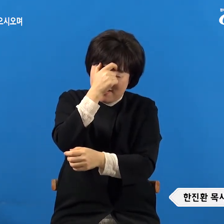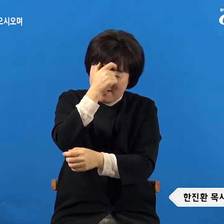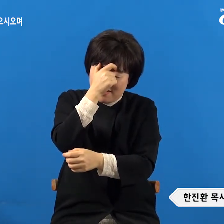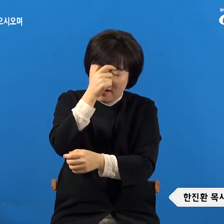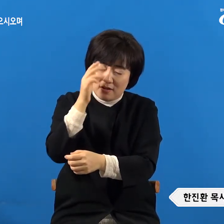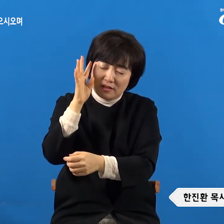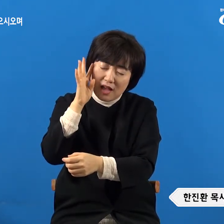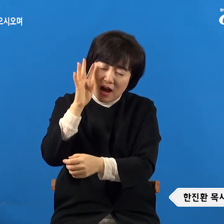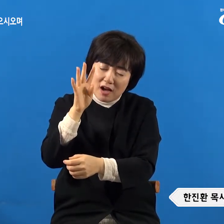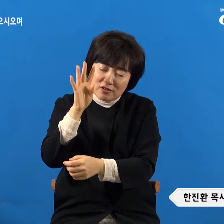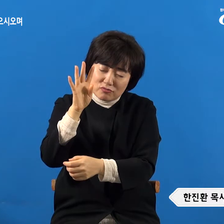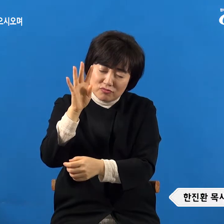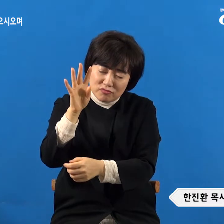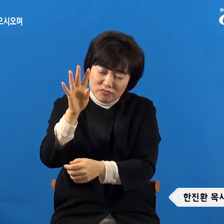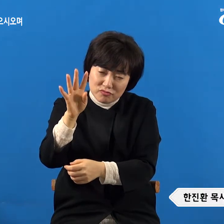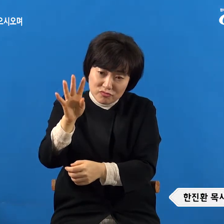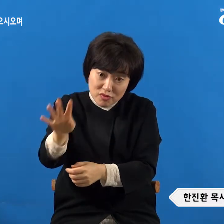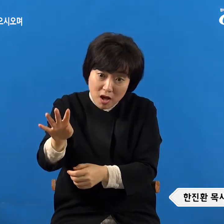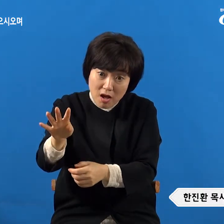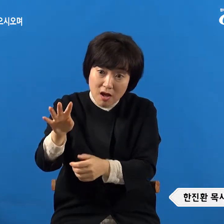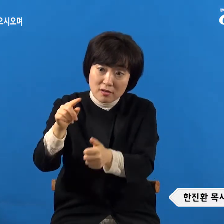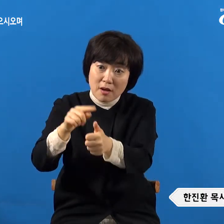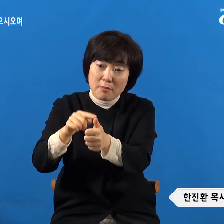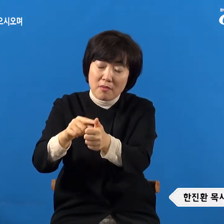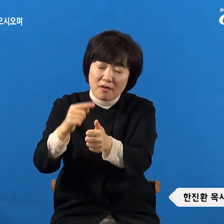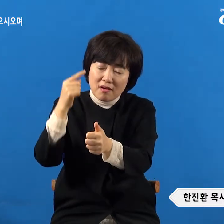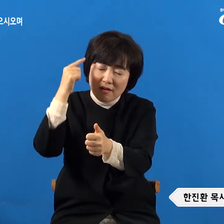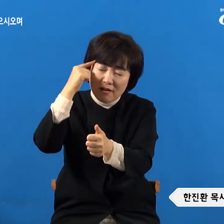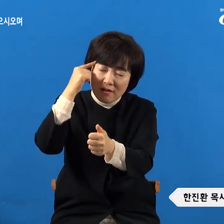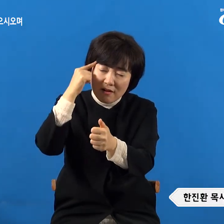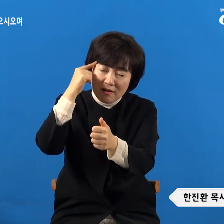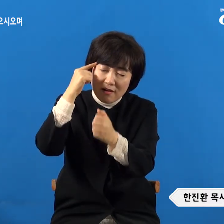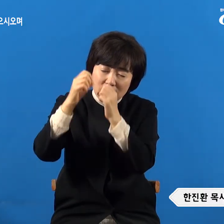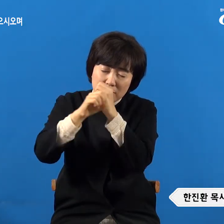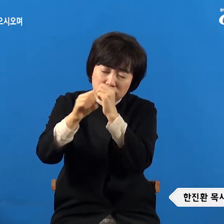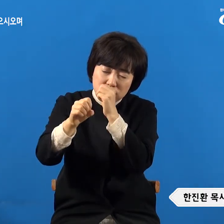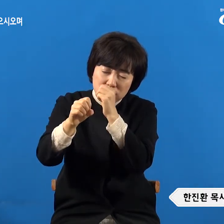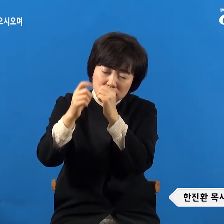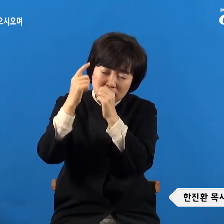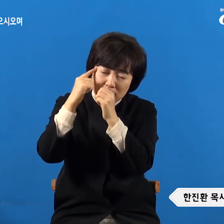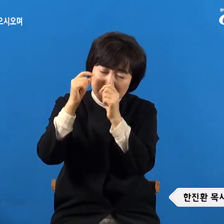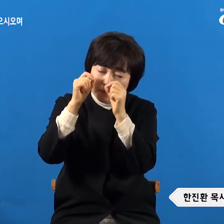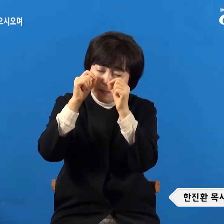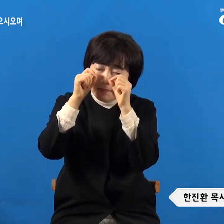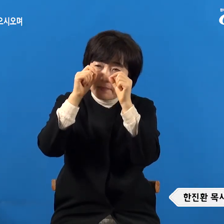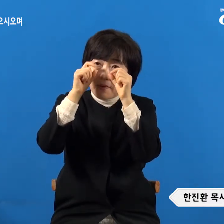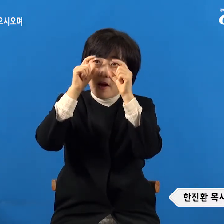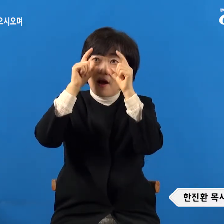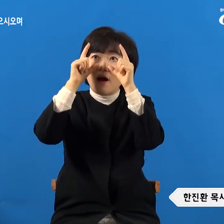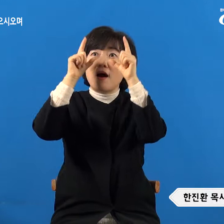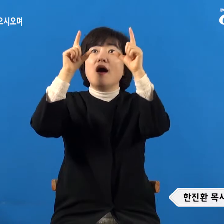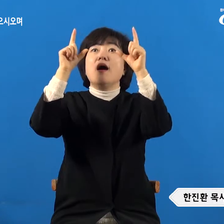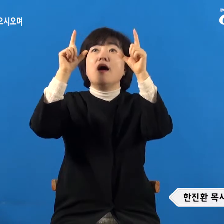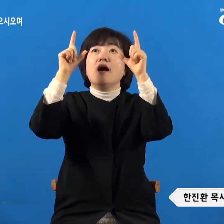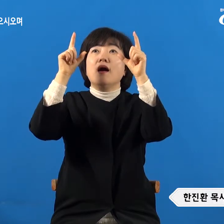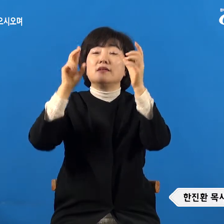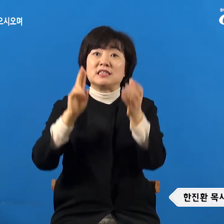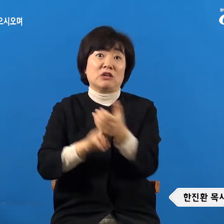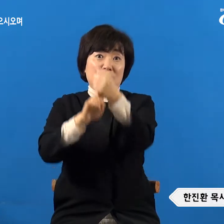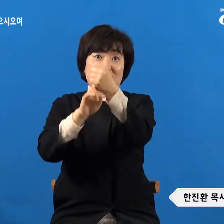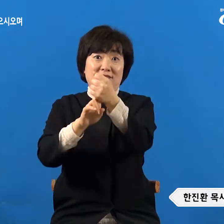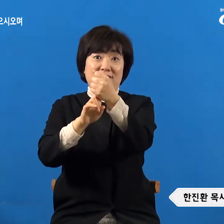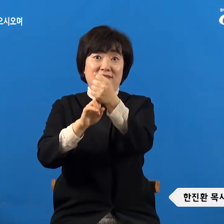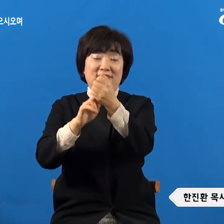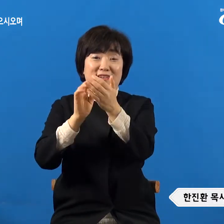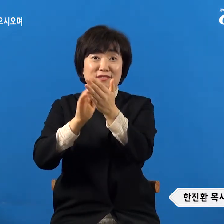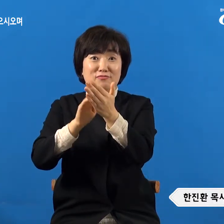사흘 만에 그 남편이 의식이 돌아왔습니다. 기적 같은 일이 일어났습니다. 그 후에도 어려운